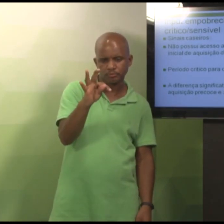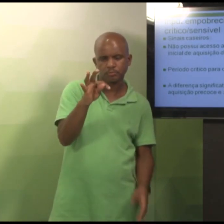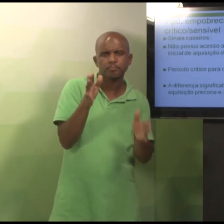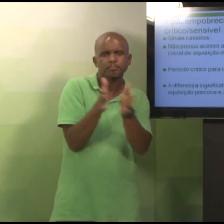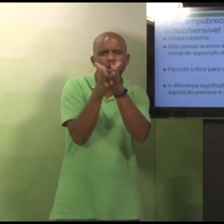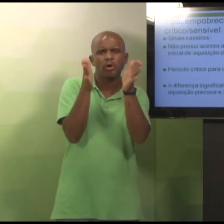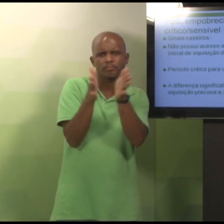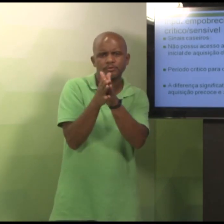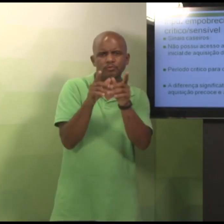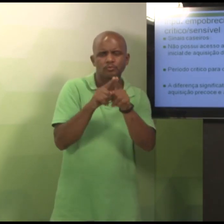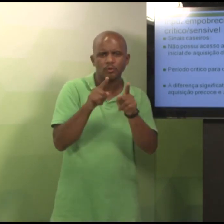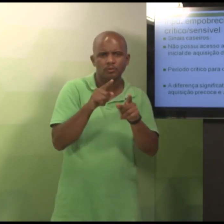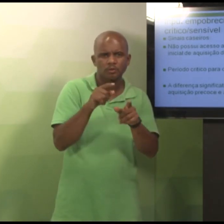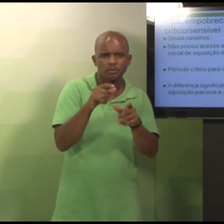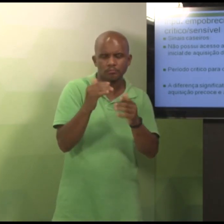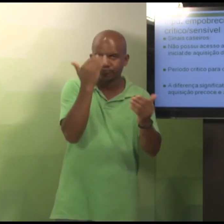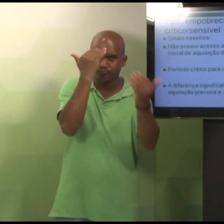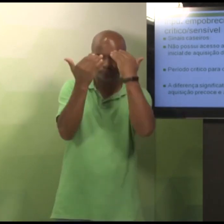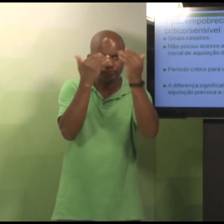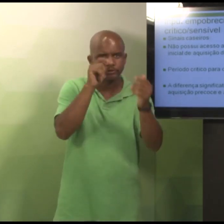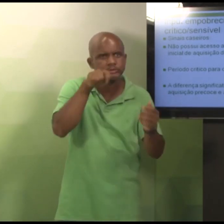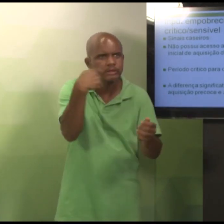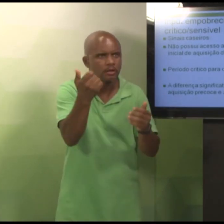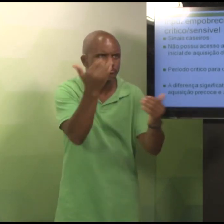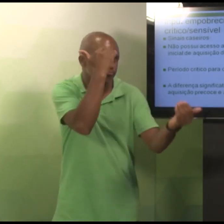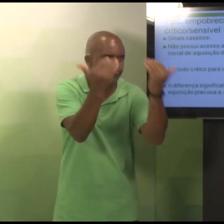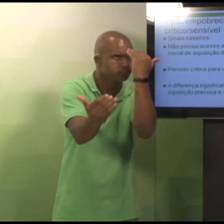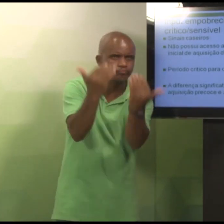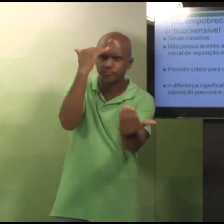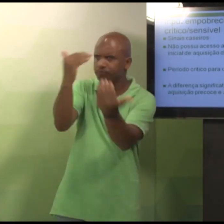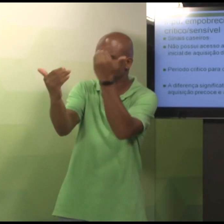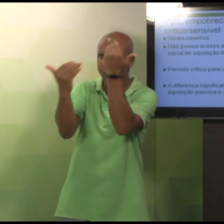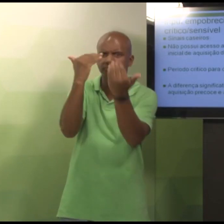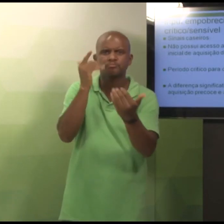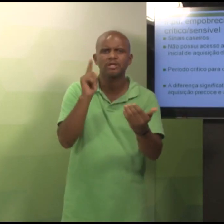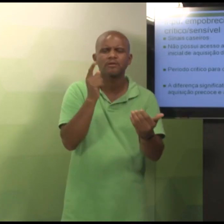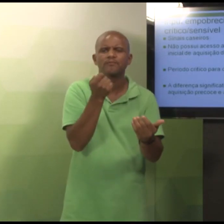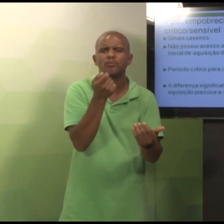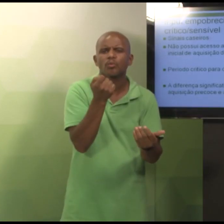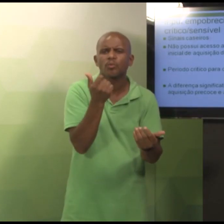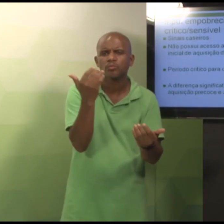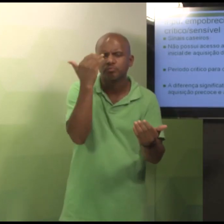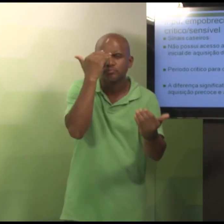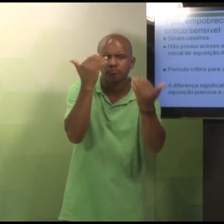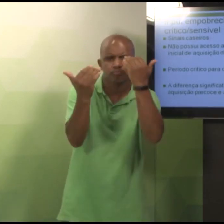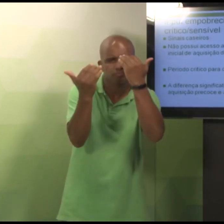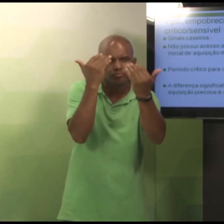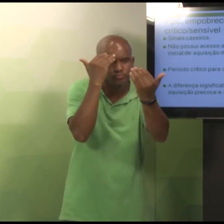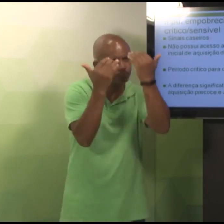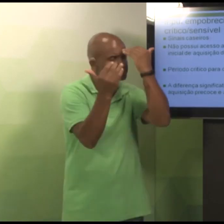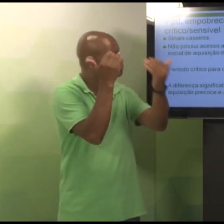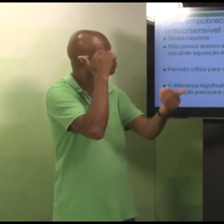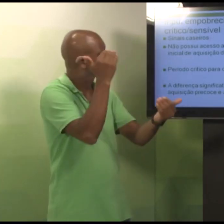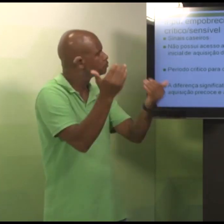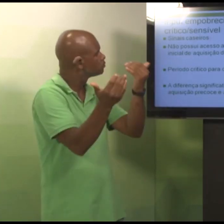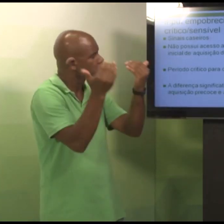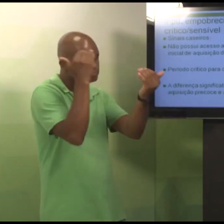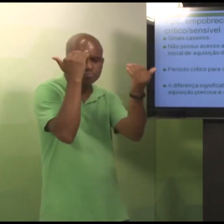temos o input ou empobrecimento. Como se dá esses inputs? Se há falhas